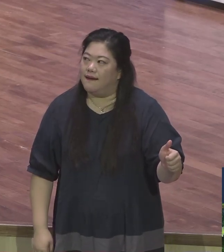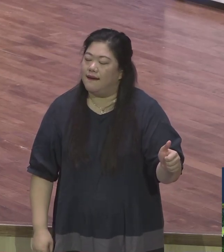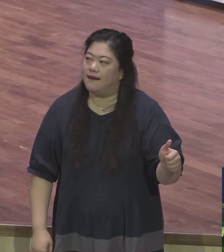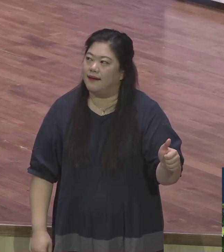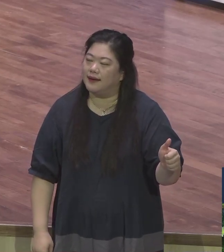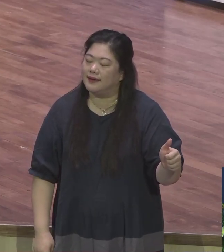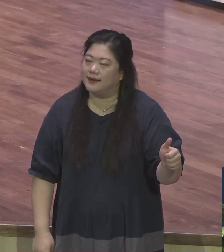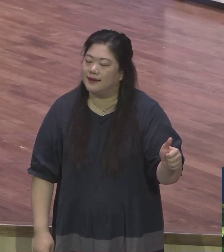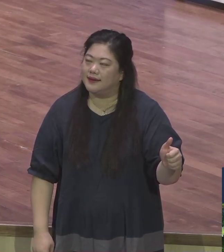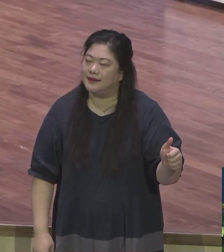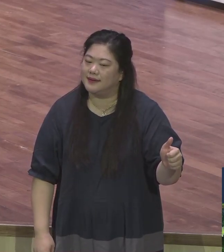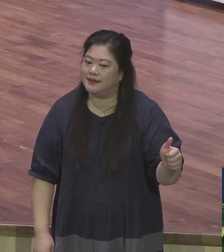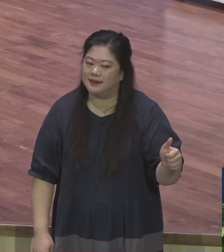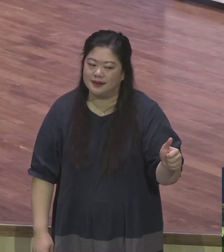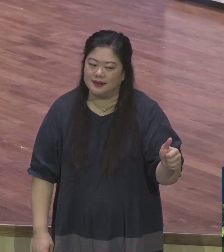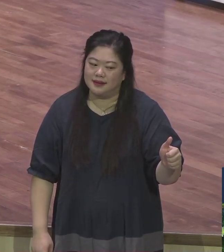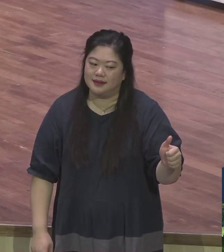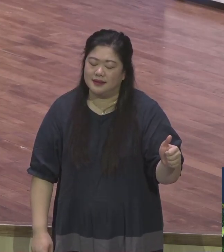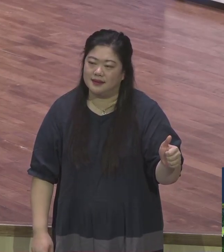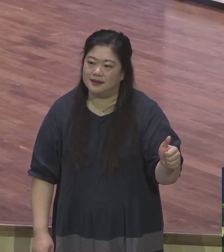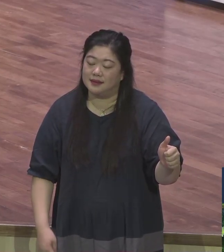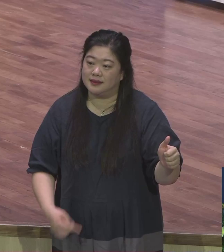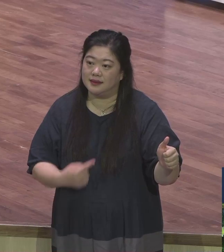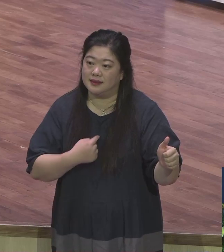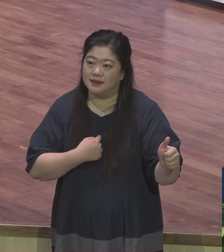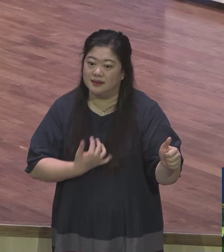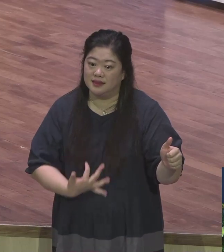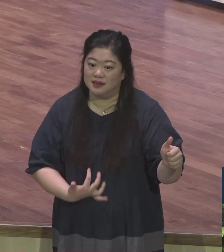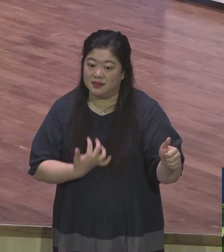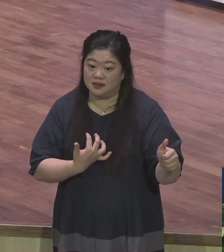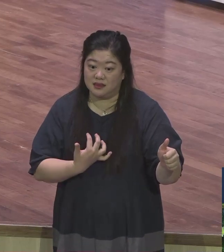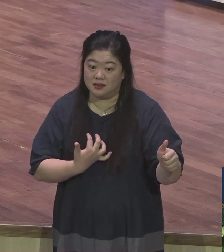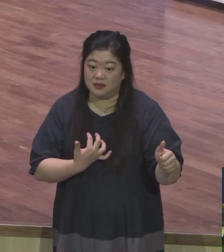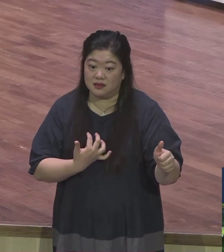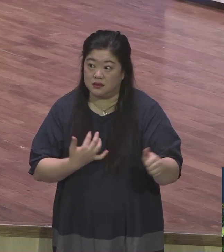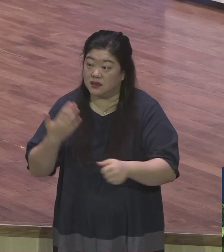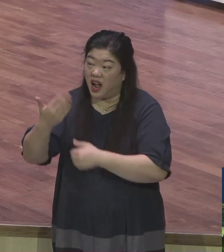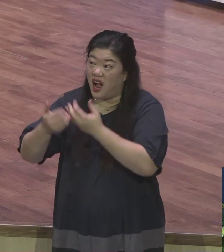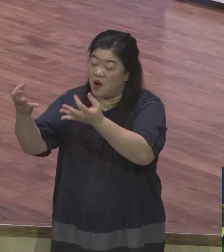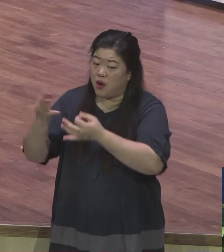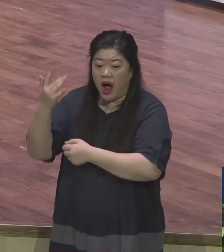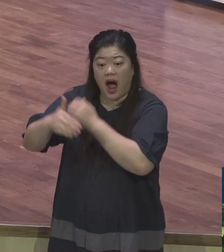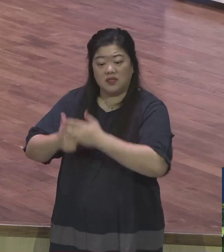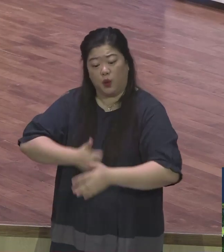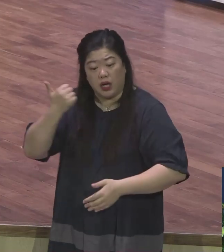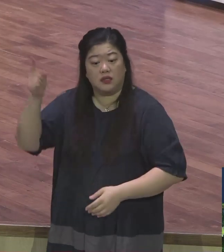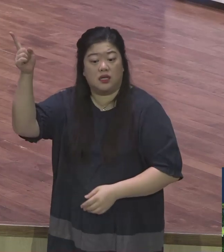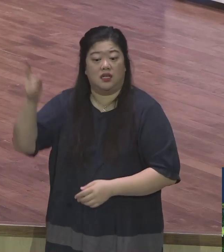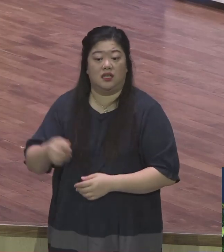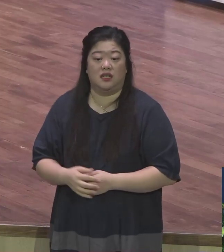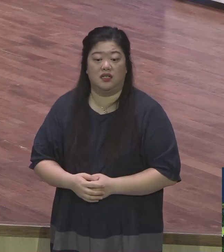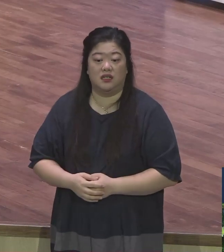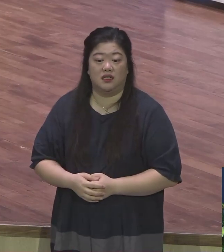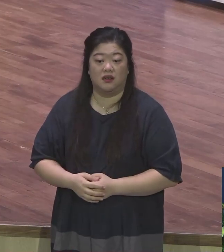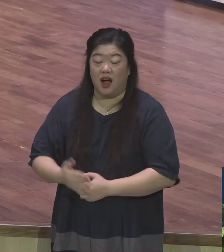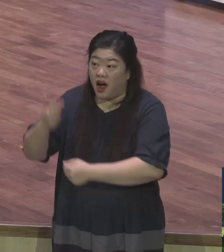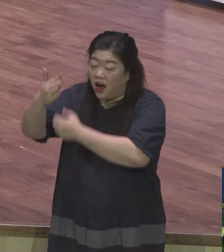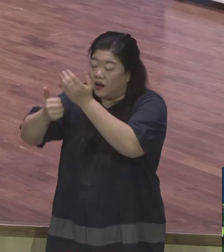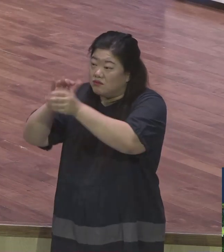하나님 두렵지도 않나. 기도하면 하나님이 그렇게 미워하게 하실까.